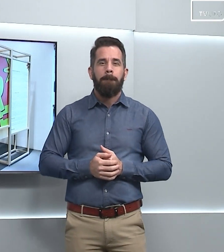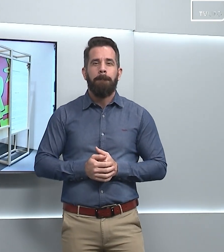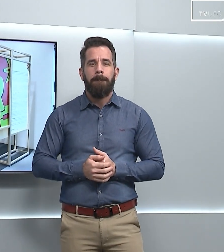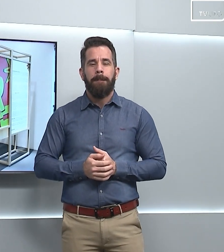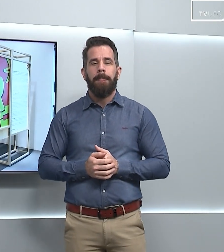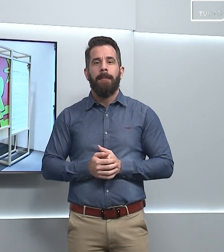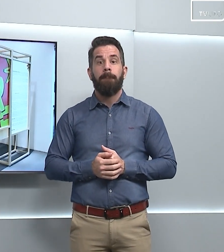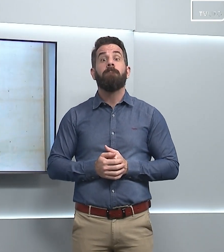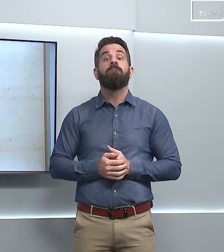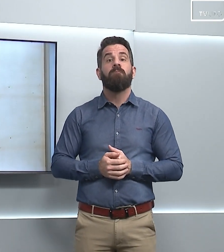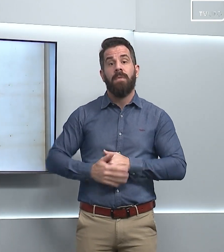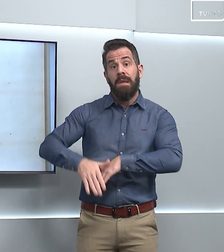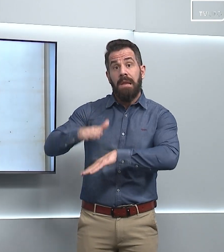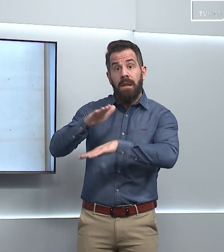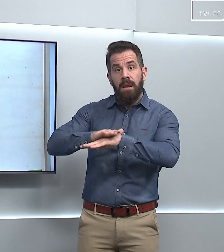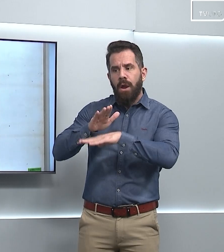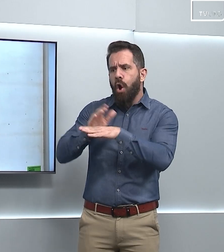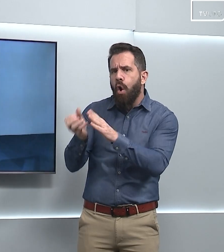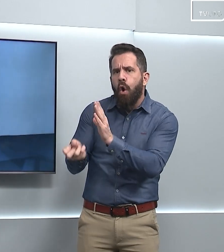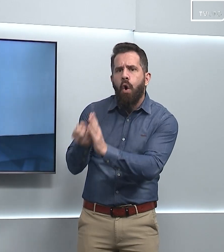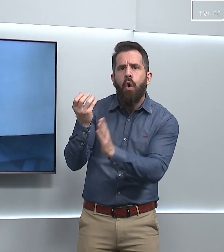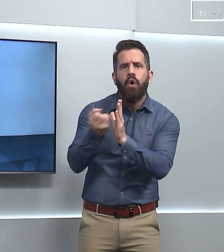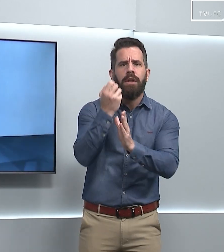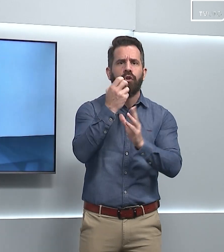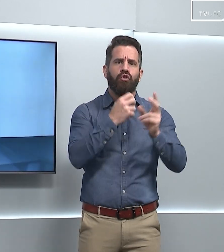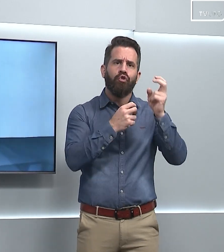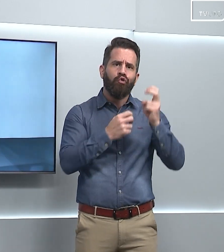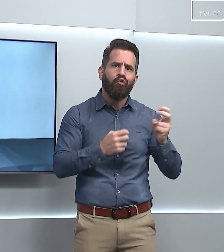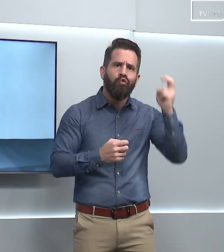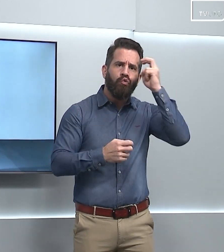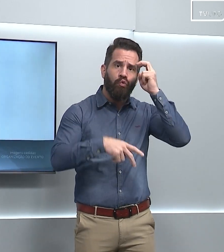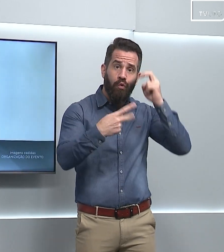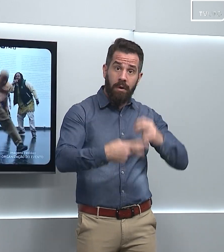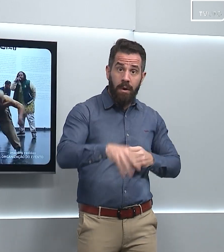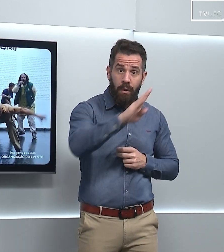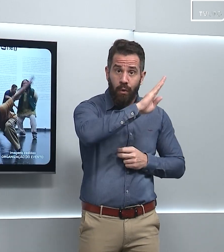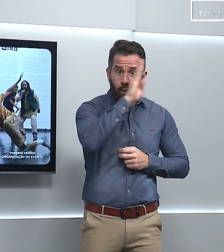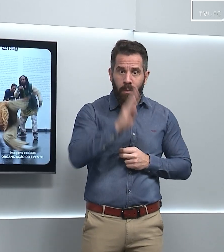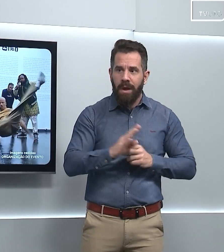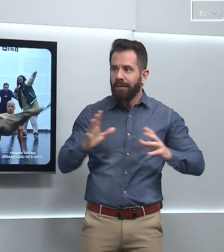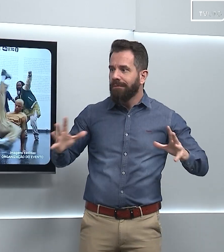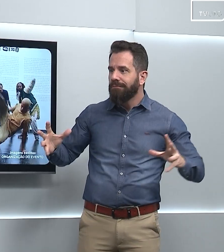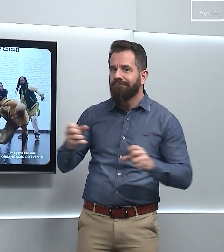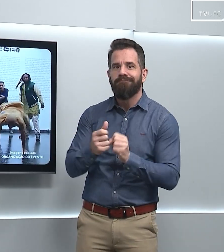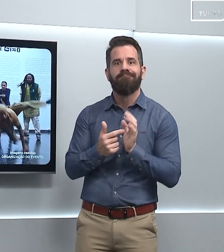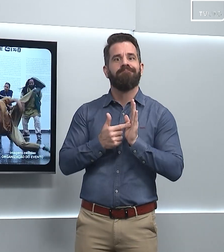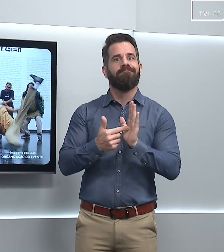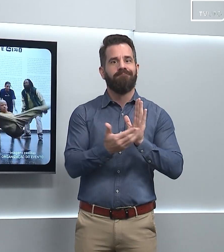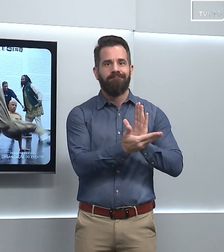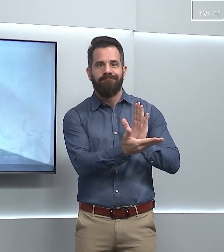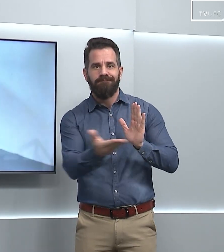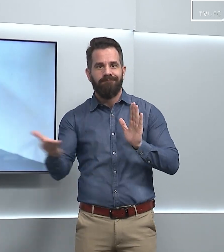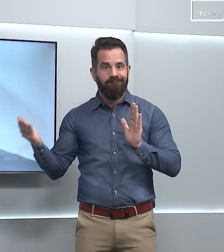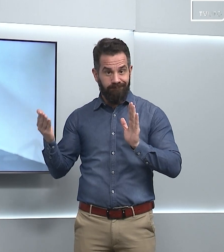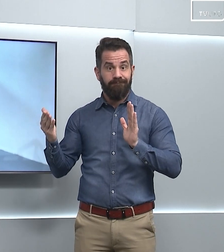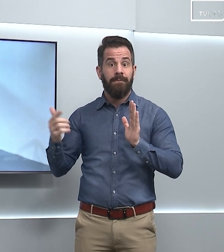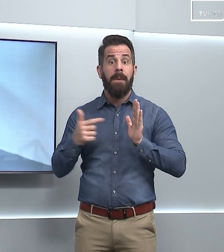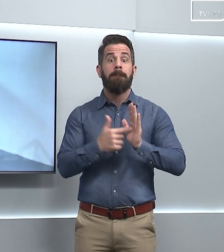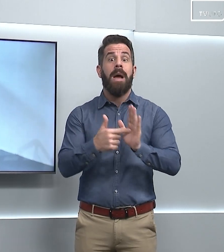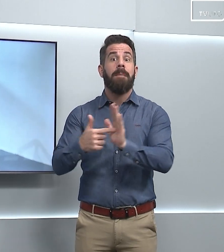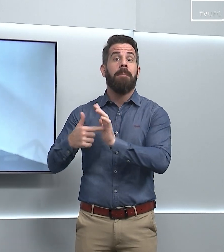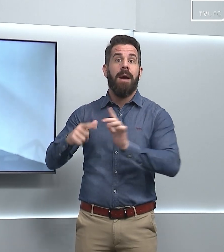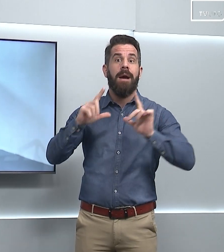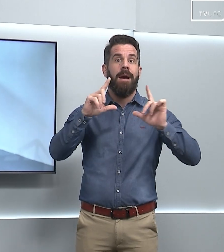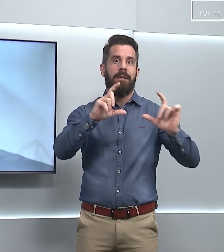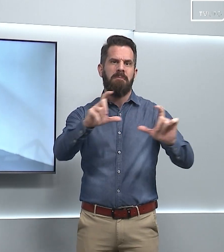As origens e as culturas do Brasil reunidas em uma exposição, ou melhor, em um giro. Exposição muito